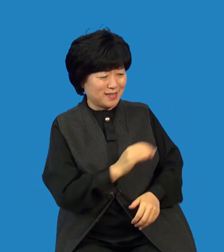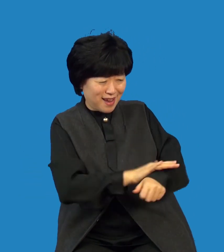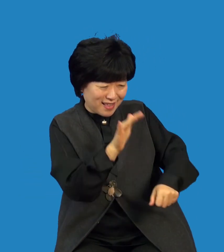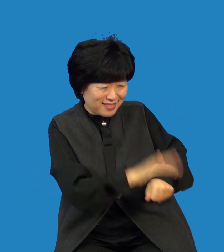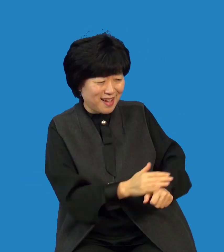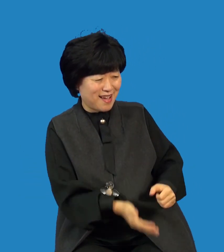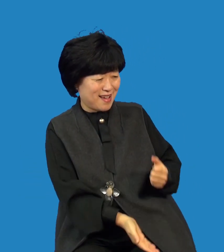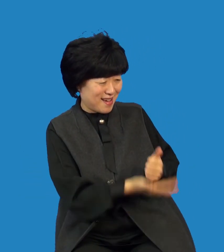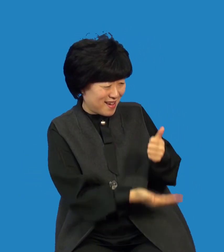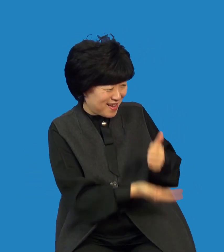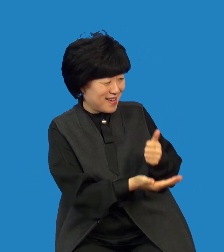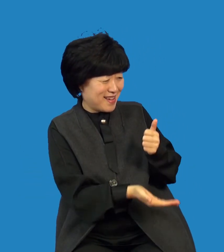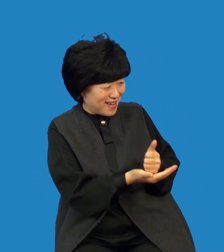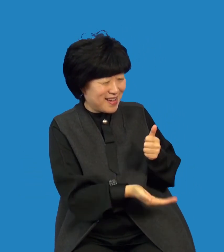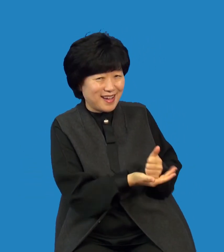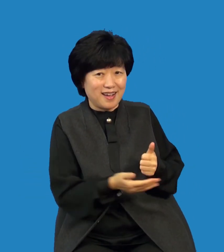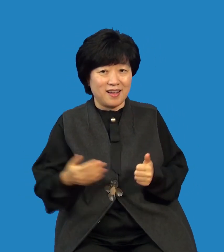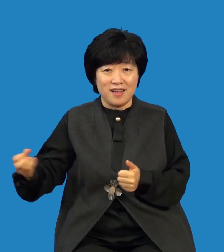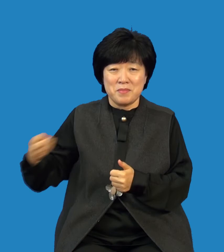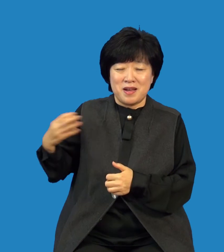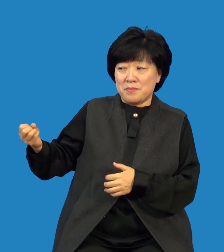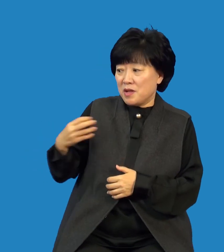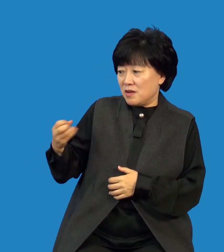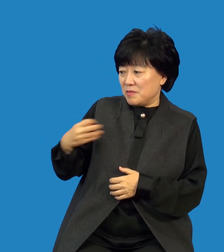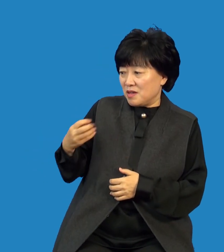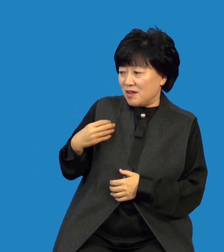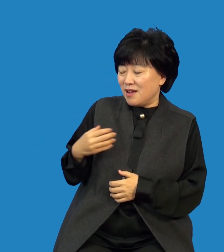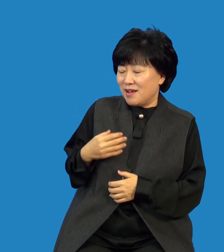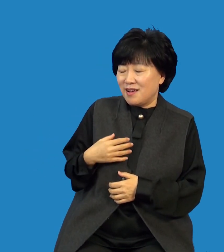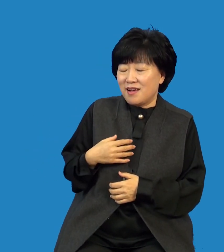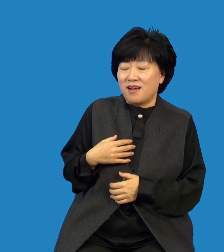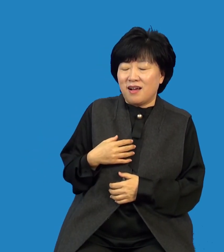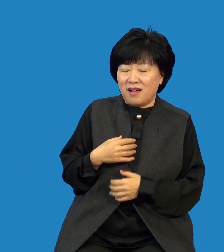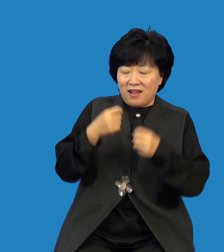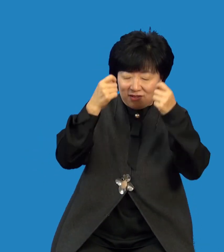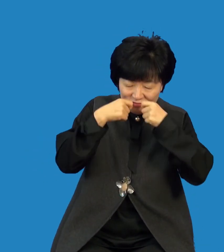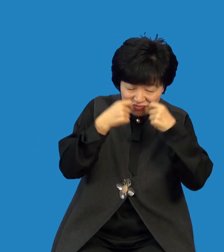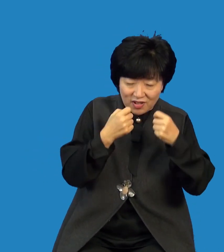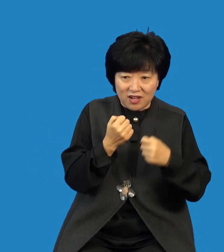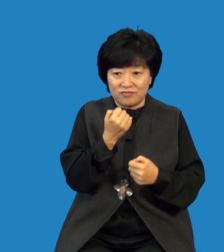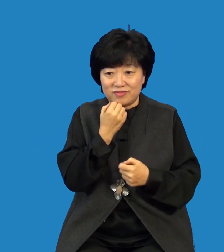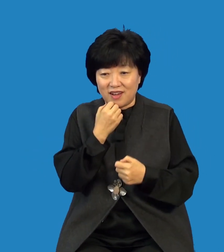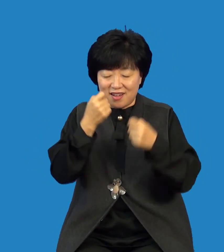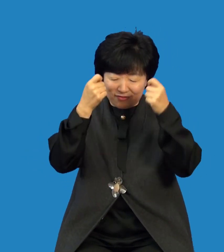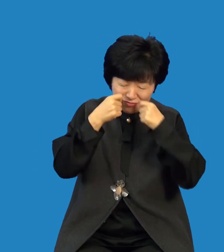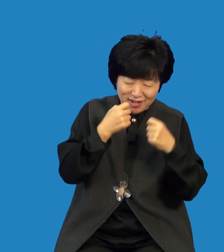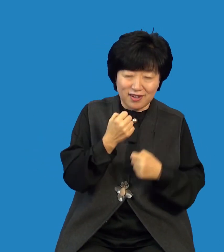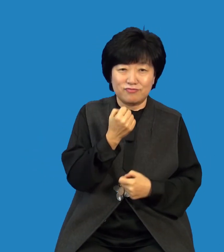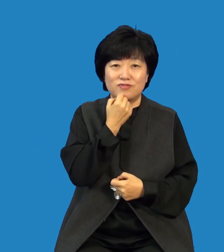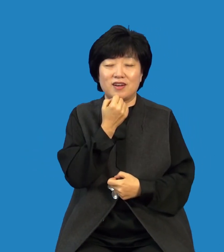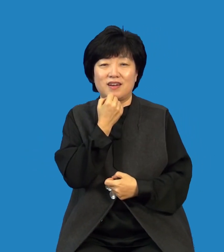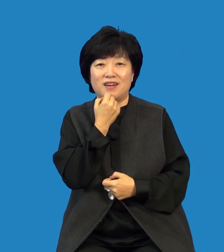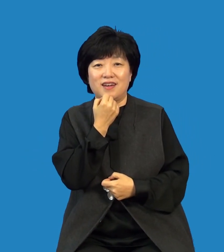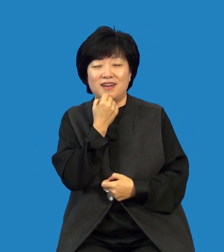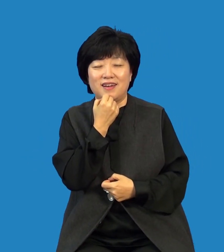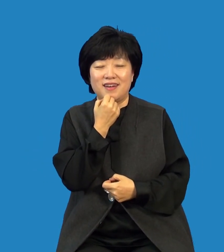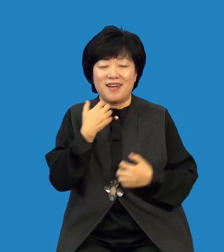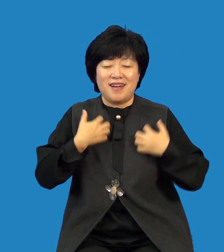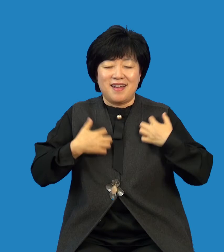웃다가 울다가 이게 부흥회를 하면서 집에까지 왔습니다. 근데 집에까지 왔는데 놀라운 변화가 일어났는데 뭐냐면, 걱정이 없어진